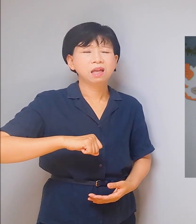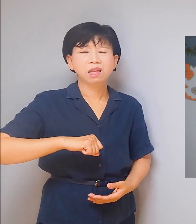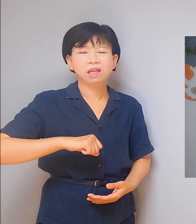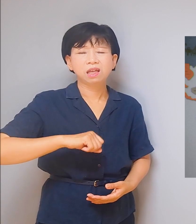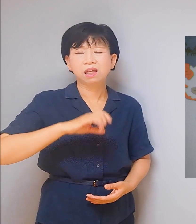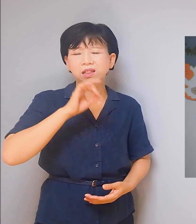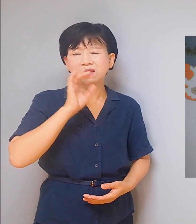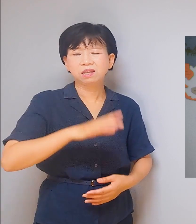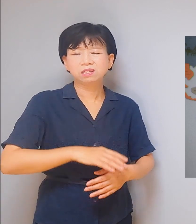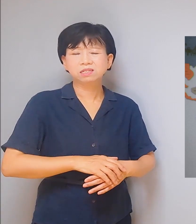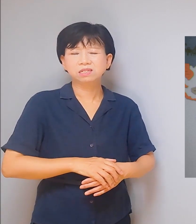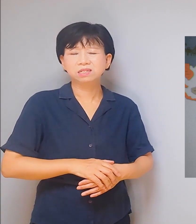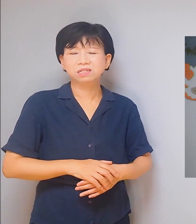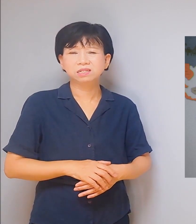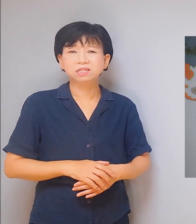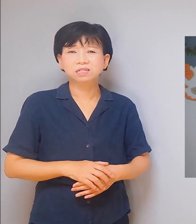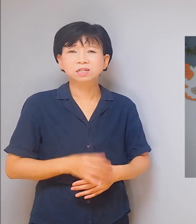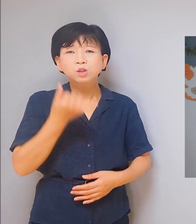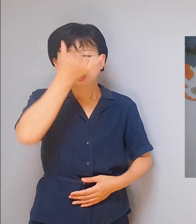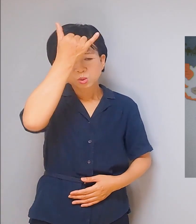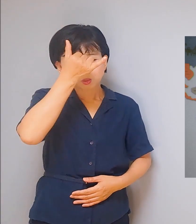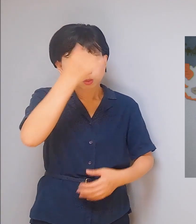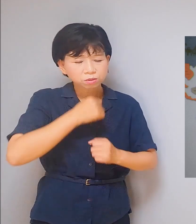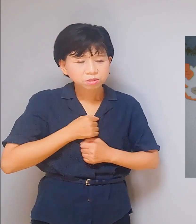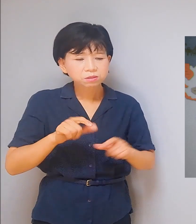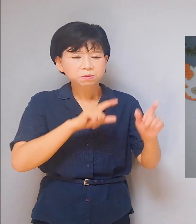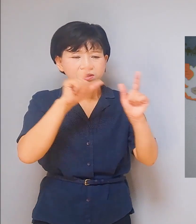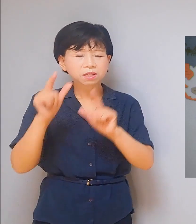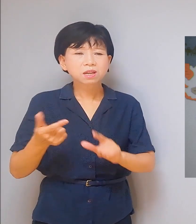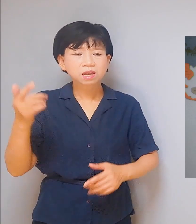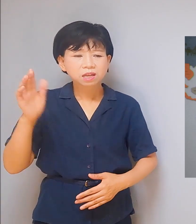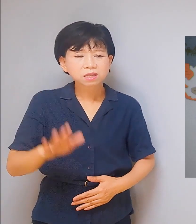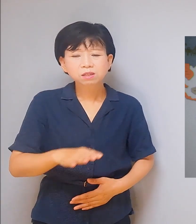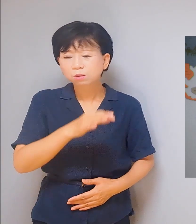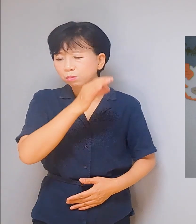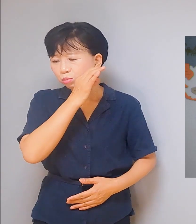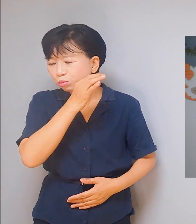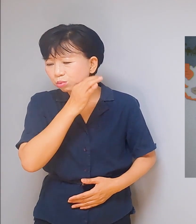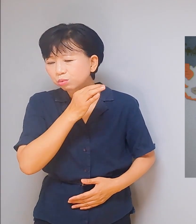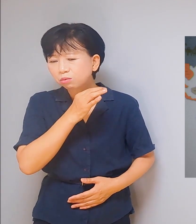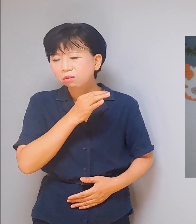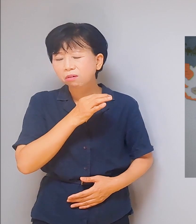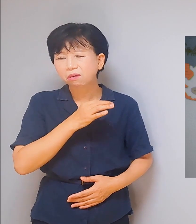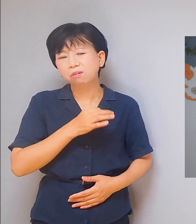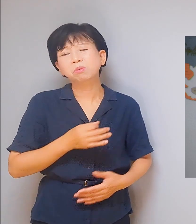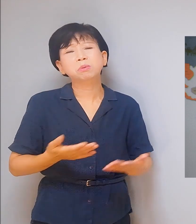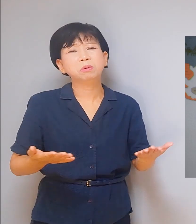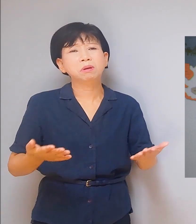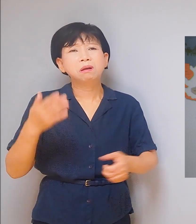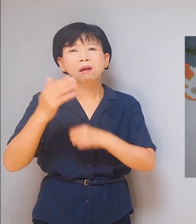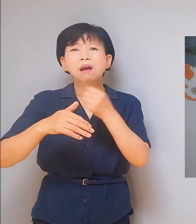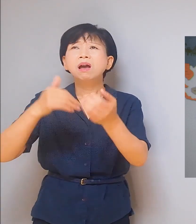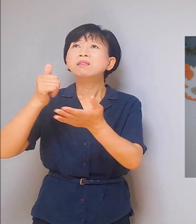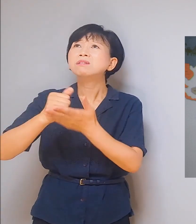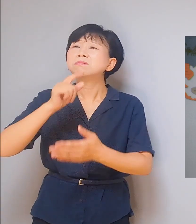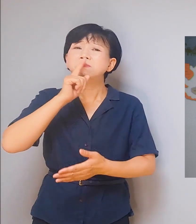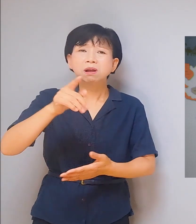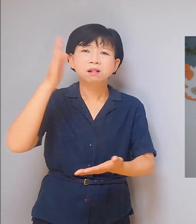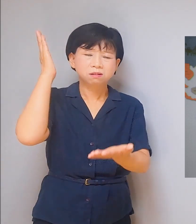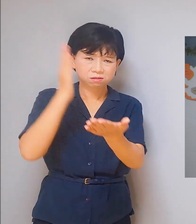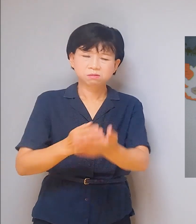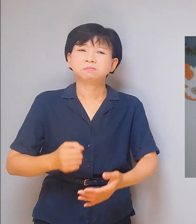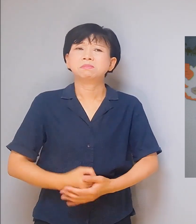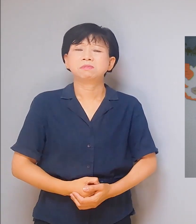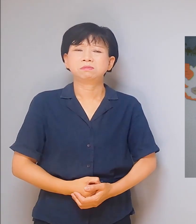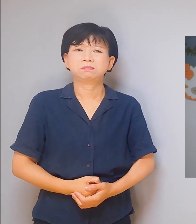하는데 참 부끄러운 일을 할 때도 있습니다. 그런데 그 자리에서 하나님을 운운하지 마세요.